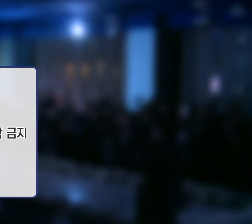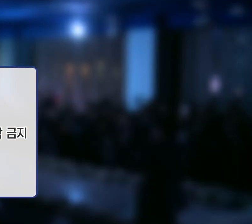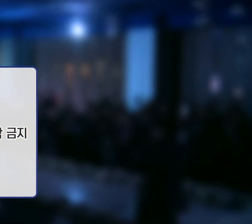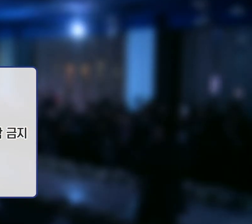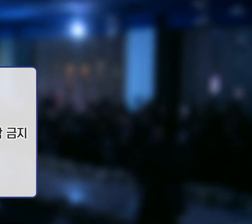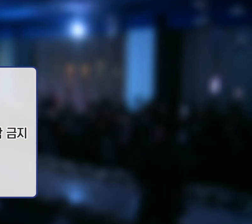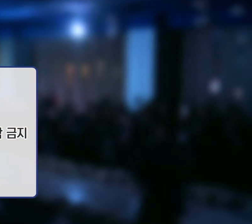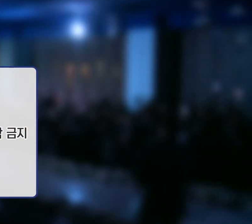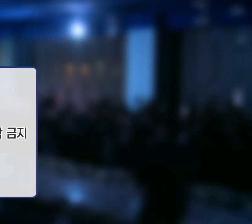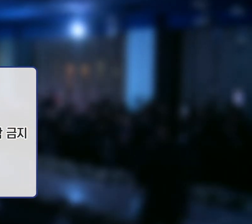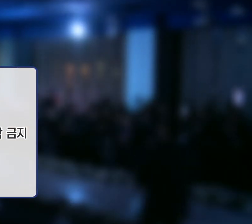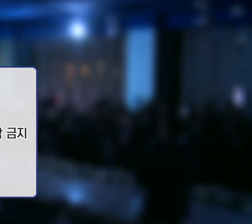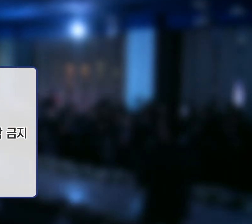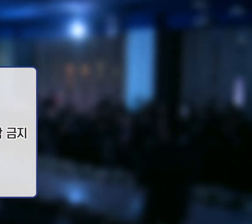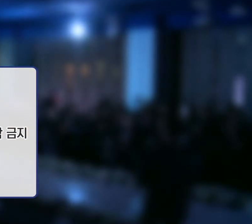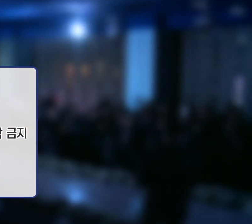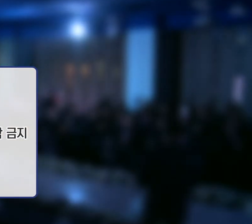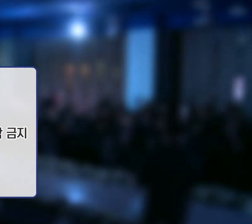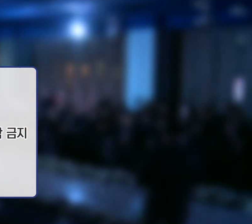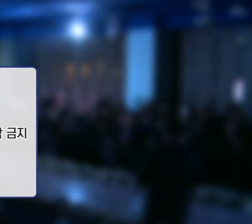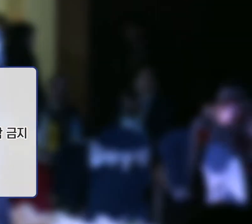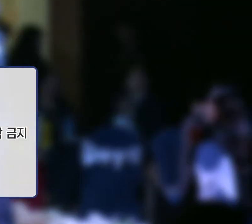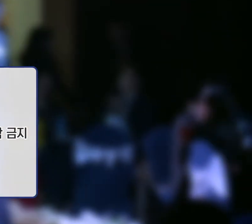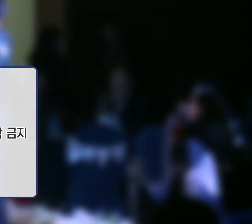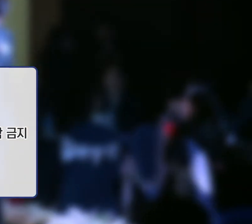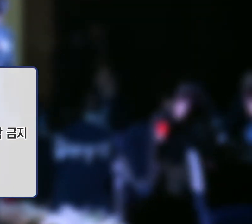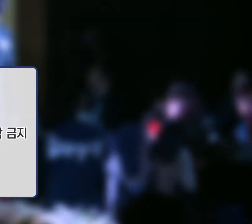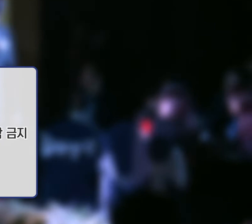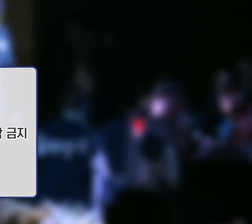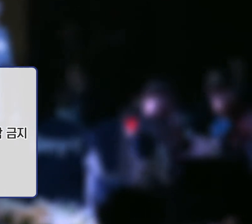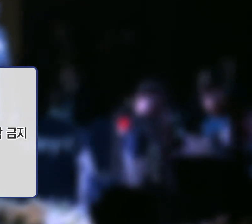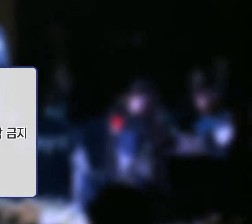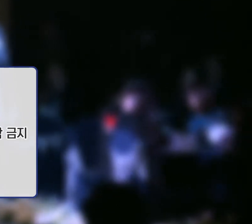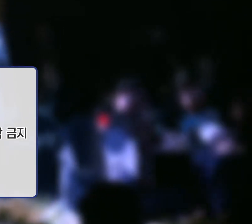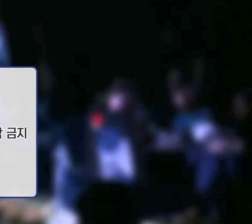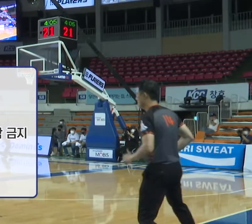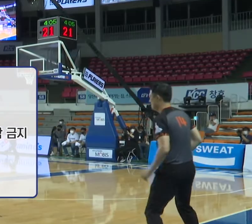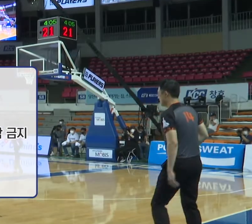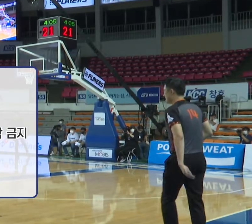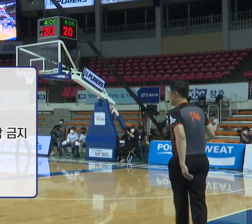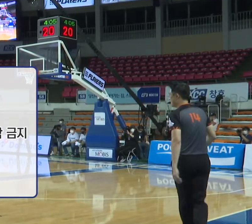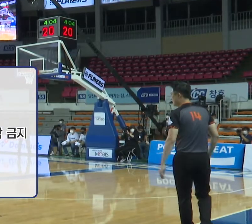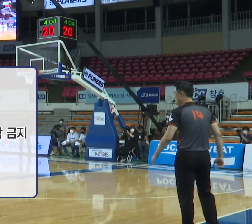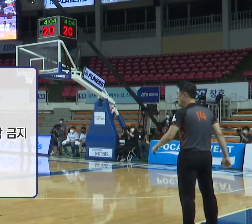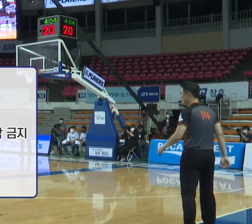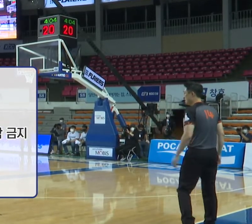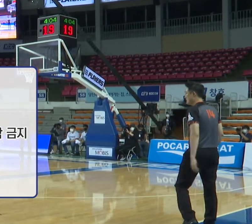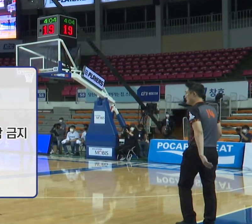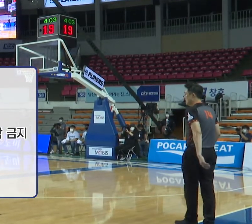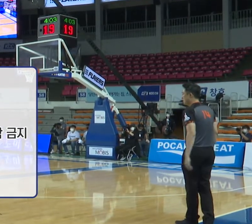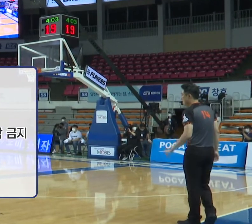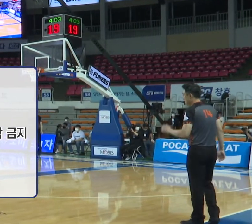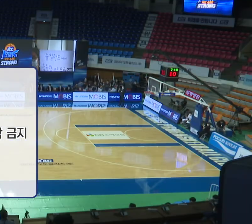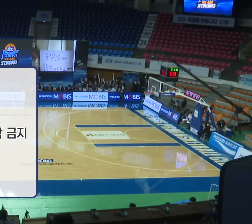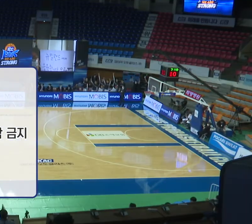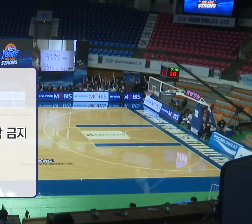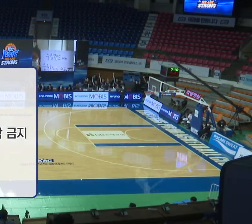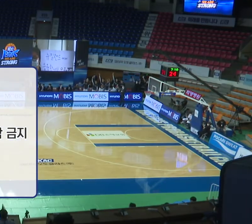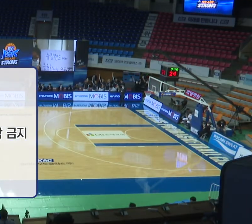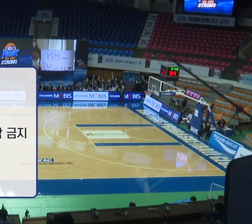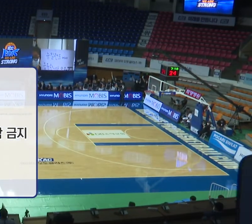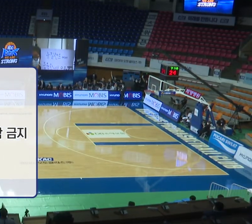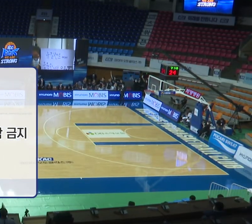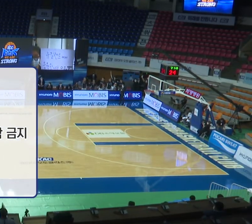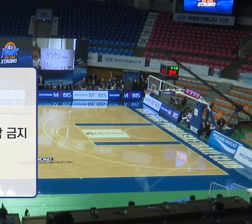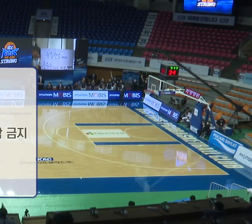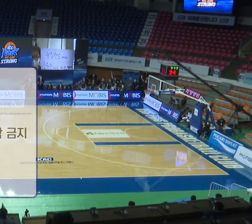장례식장과 결혼식장은 3단계와 같이 49명까지만 집합할 수 있고, 스포츠 경기장은 4단계부터는